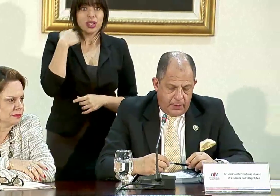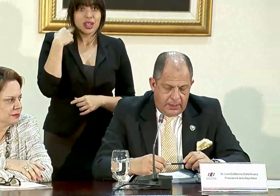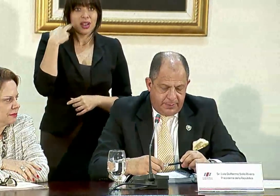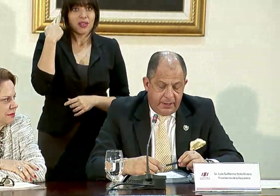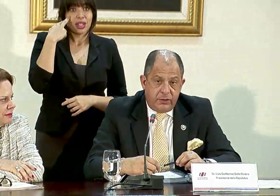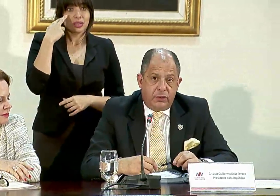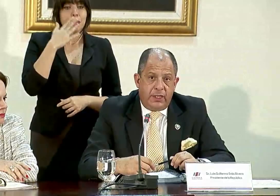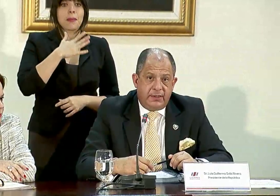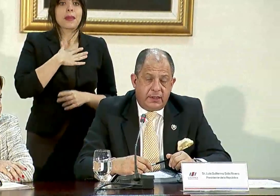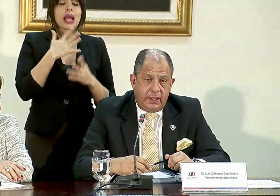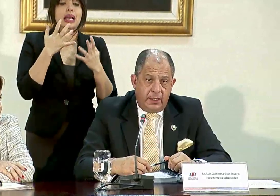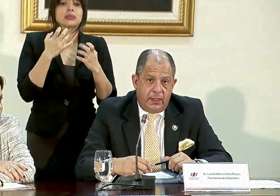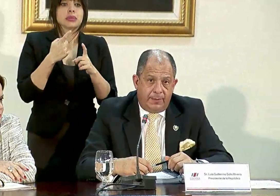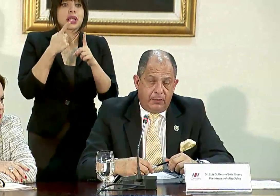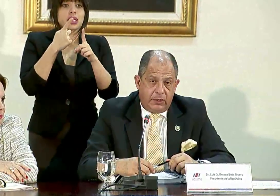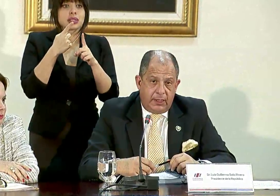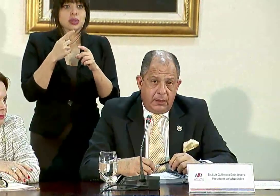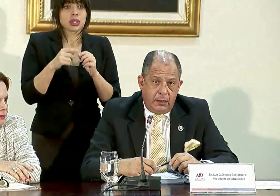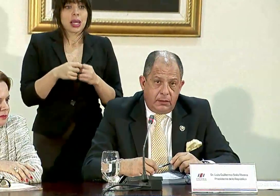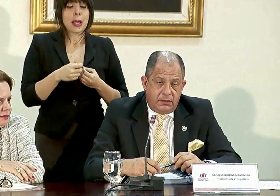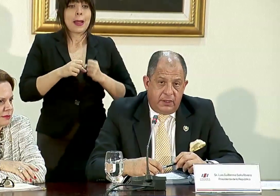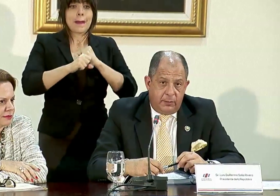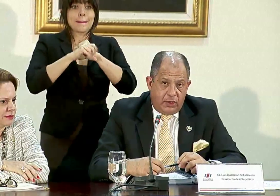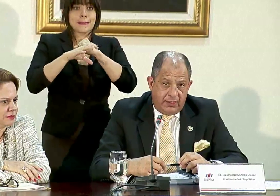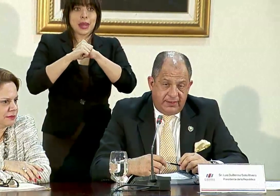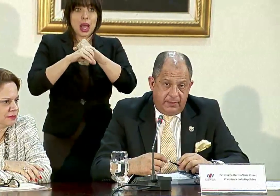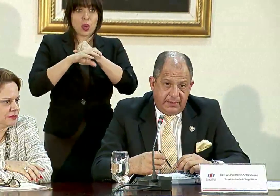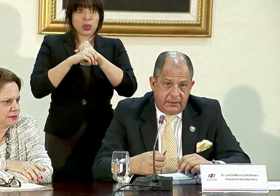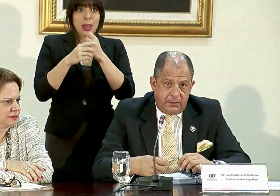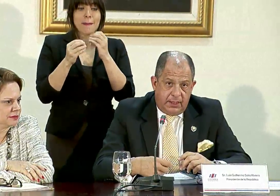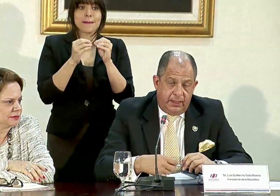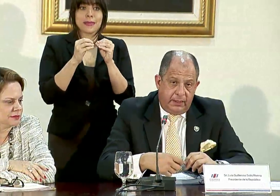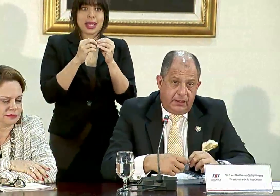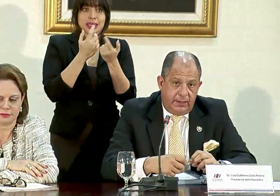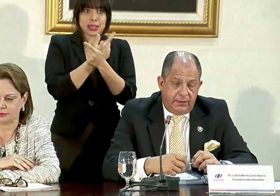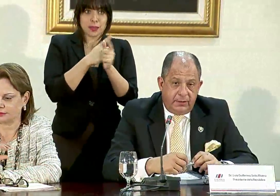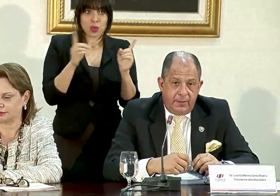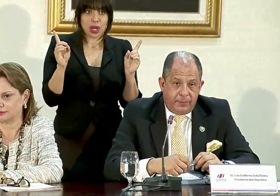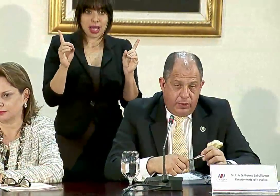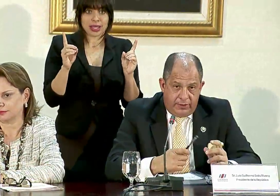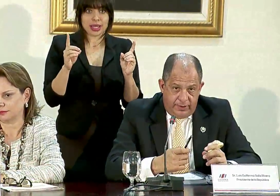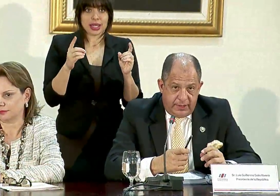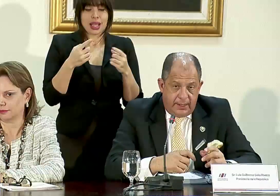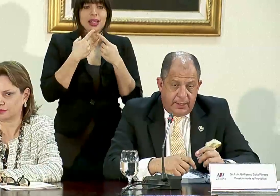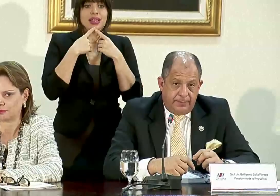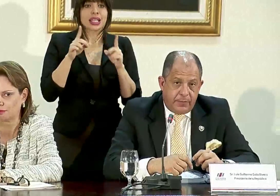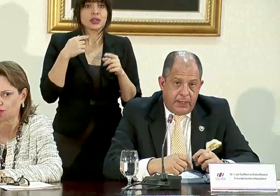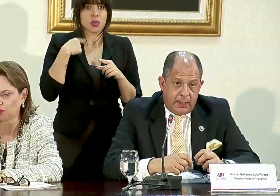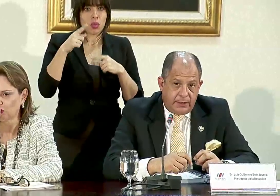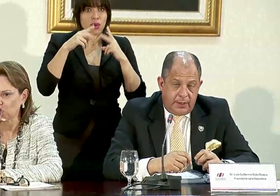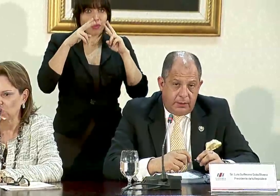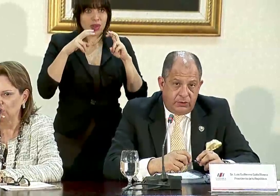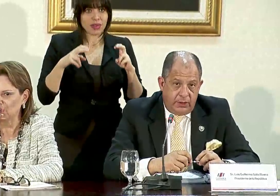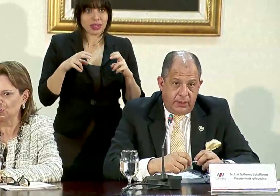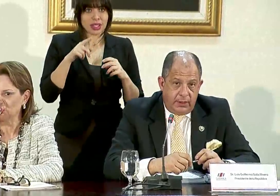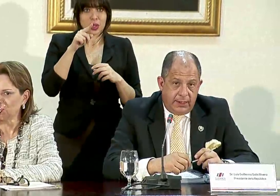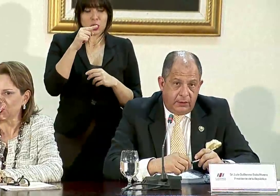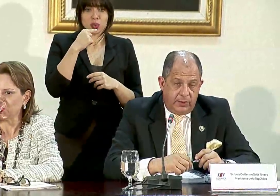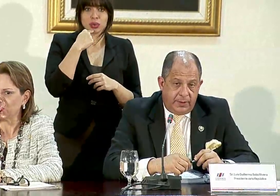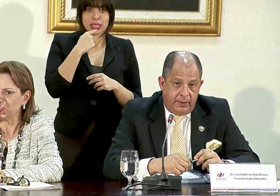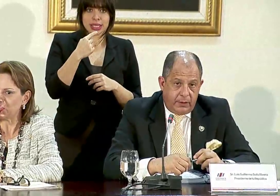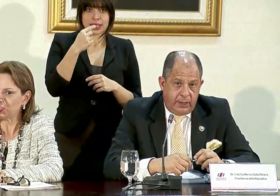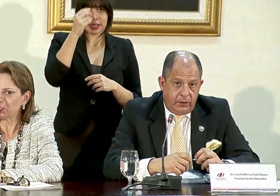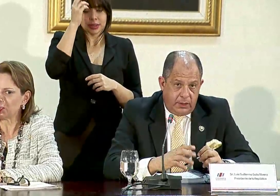aspiración es que la pauta se democratice más la directriz voy a revisar la que está usted